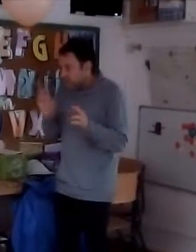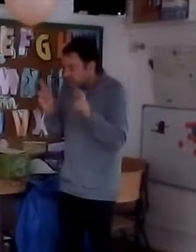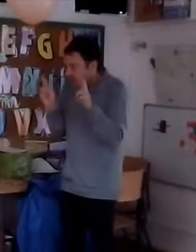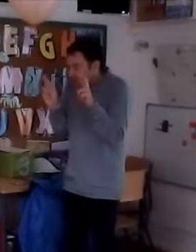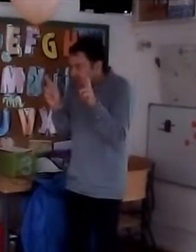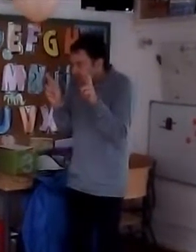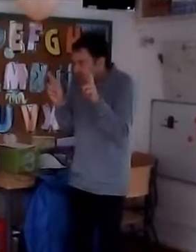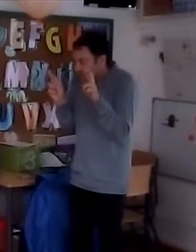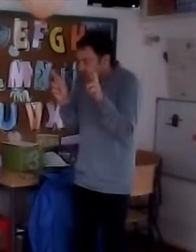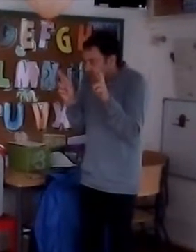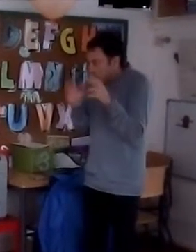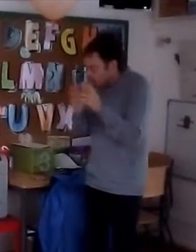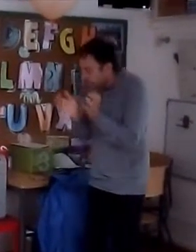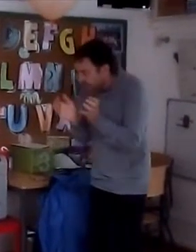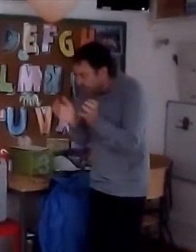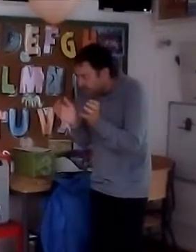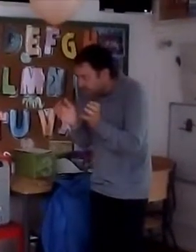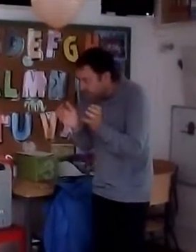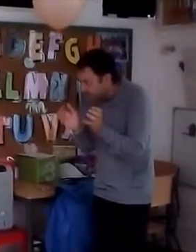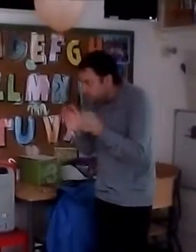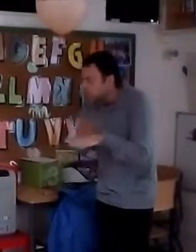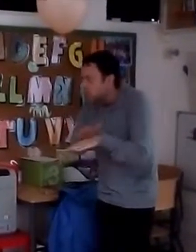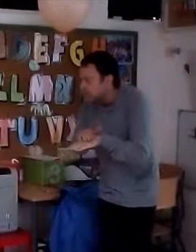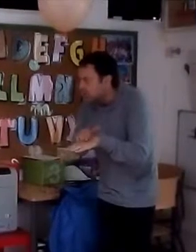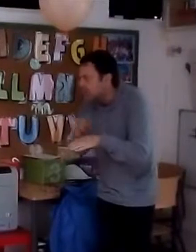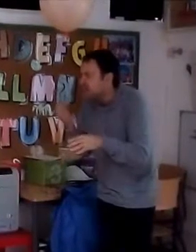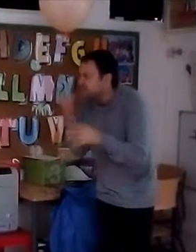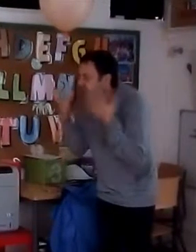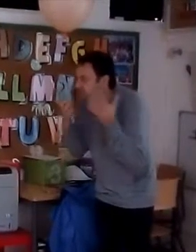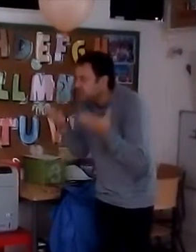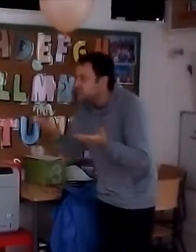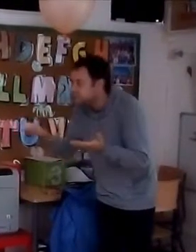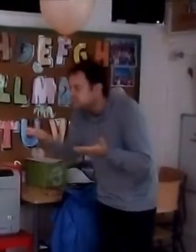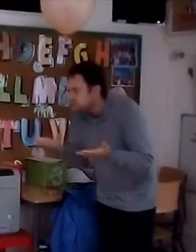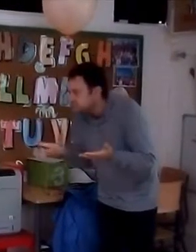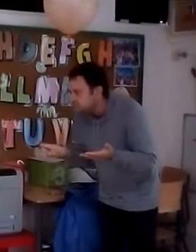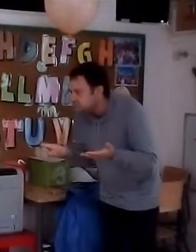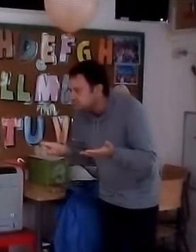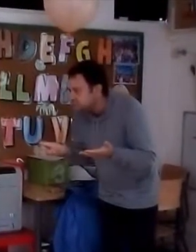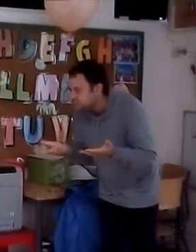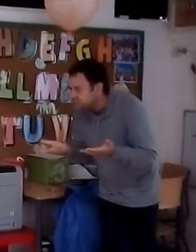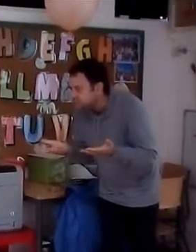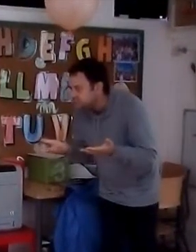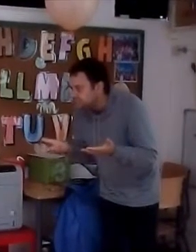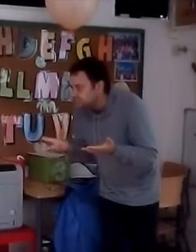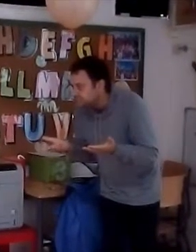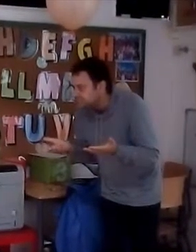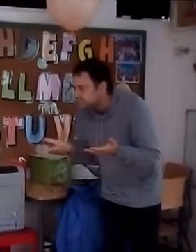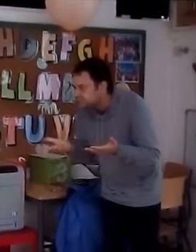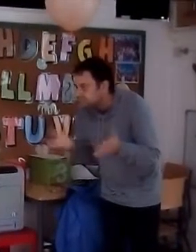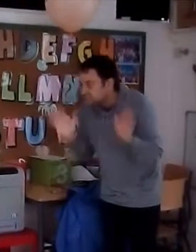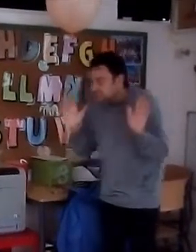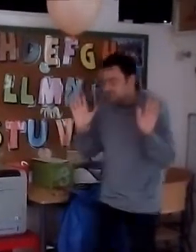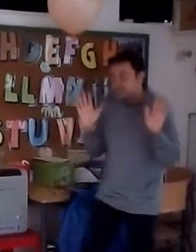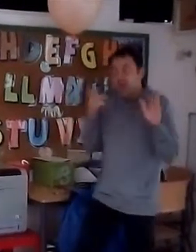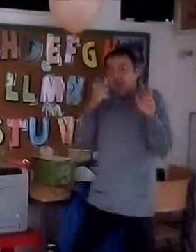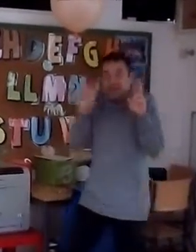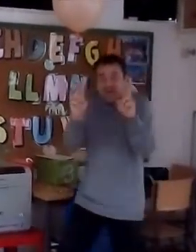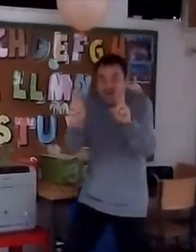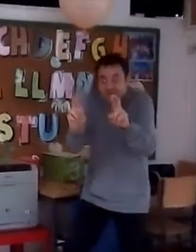Sí. A ver. ¿Crees que romperá alguno más? ¿Por qué? ¿Y qué animal crees que saldrá? Un avestruz.